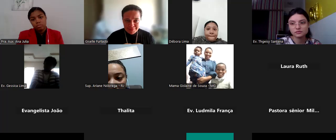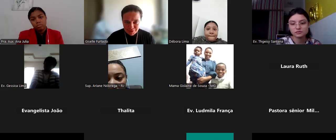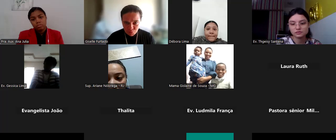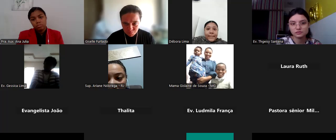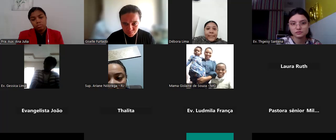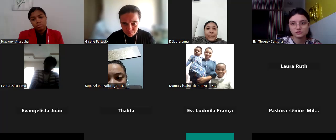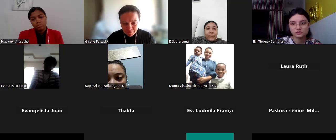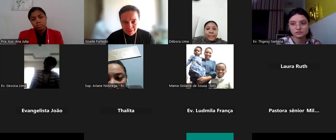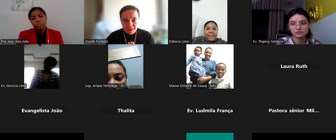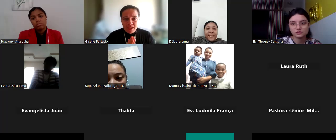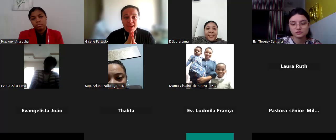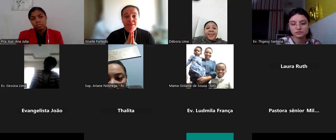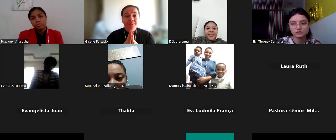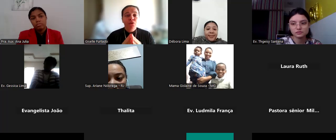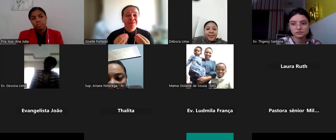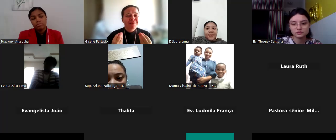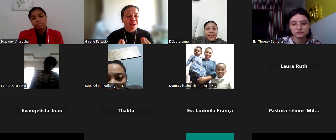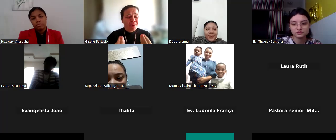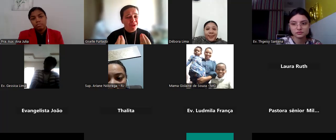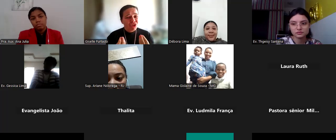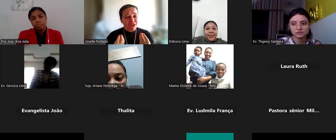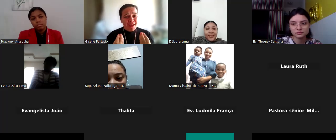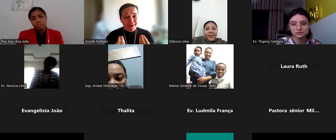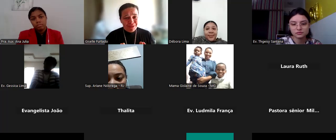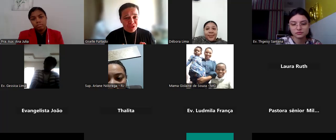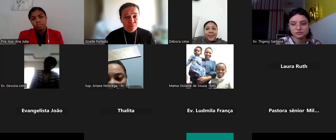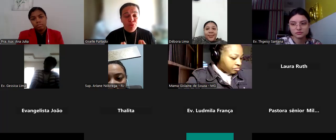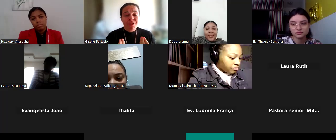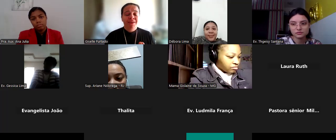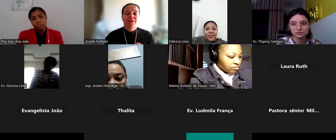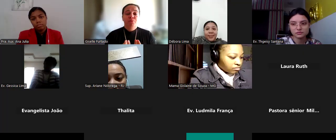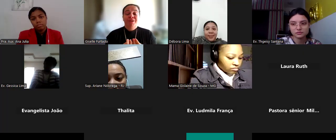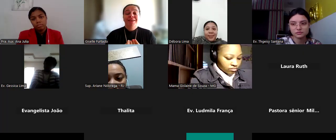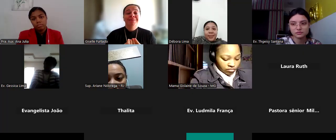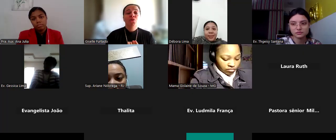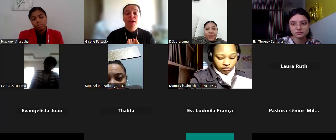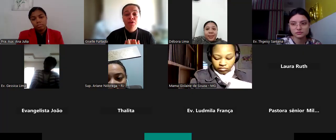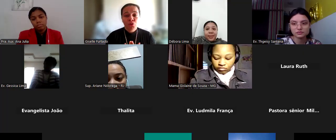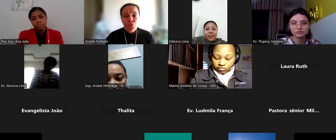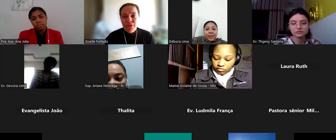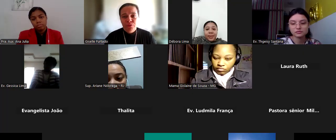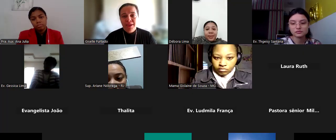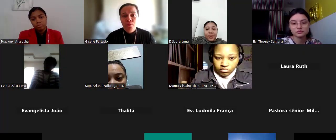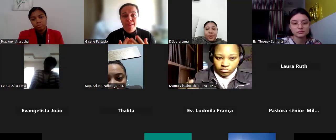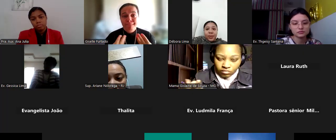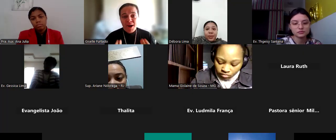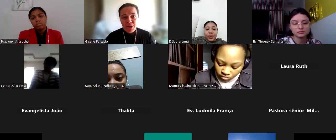atenção. Eles são extremamente carentes, por quê? Porque eles são excluídos, é uma parte